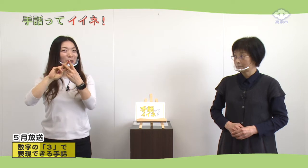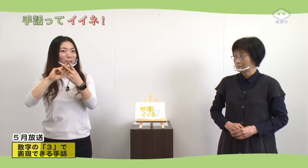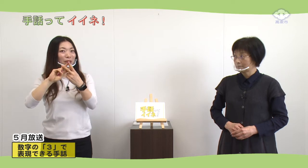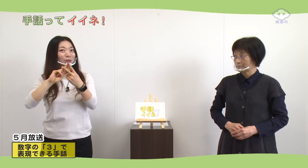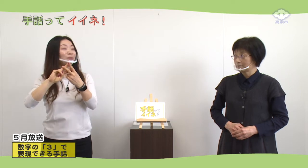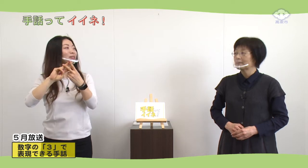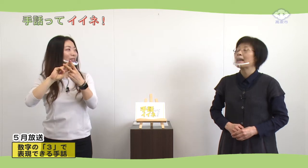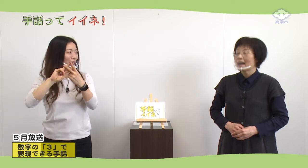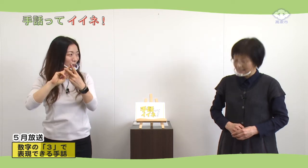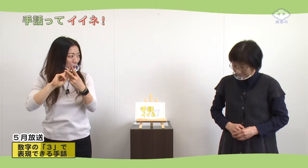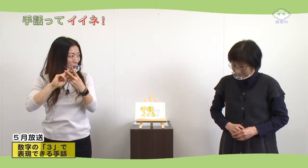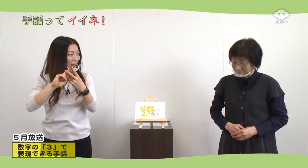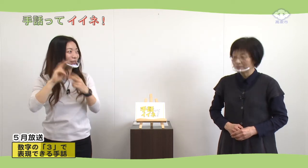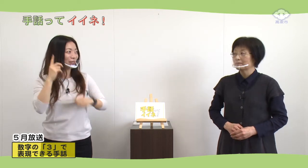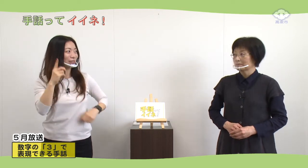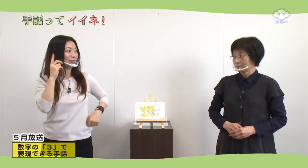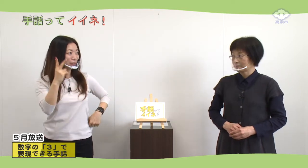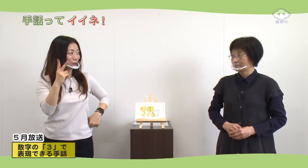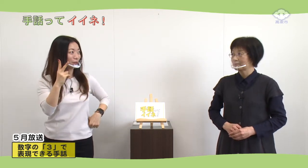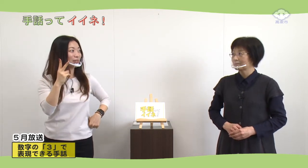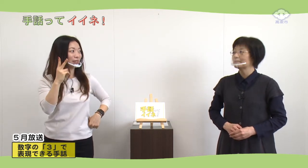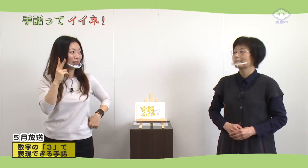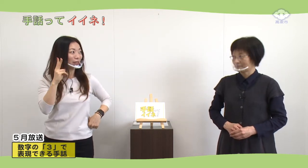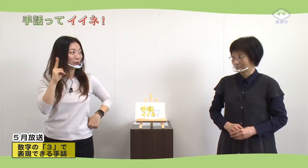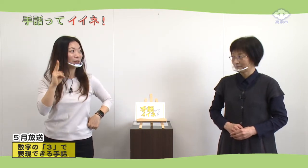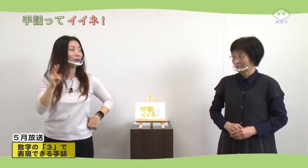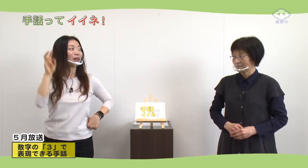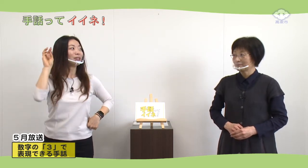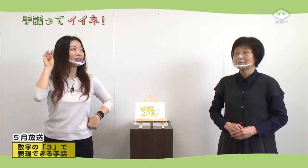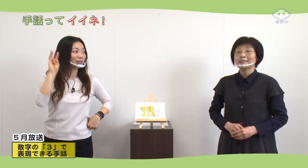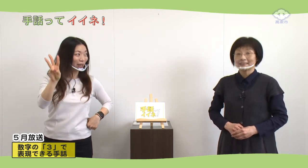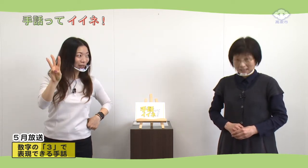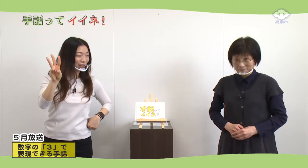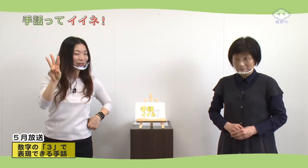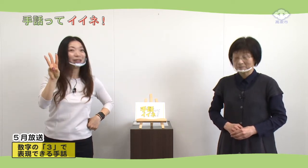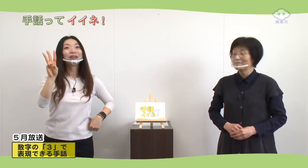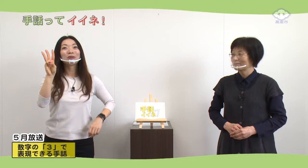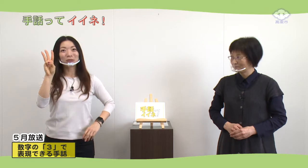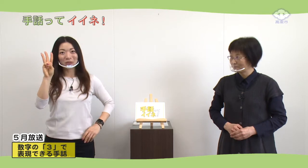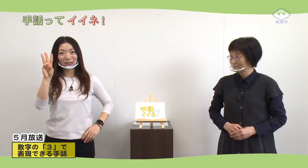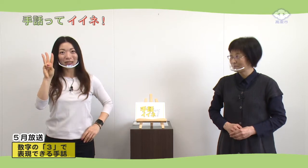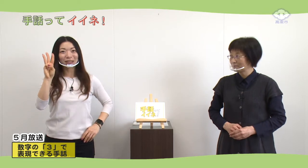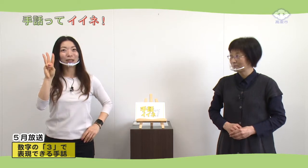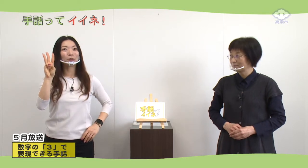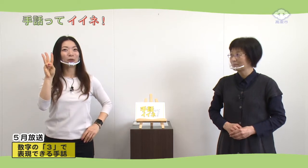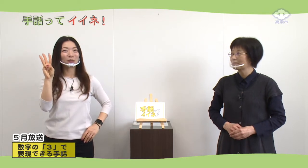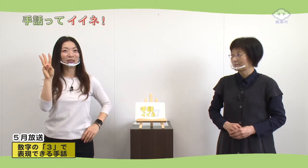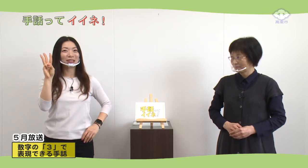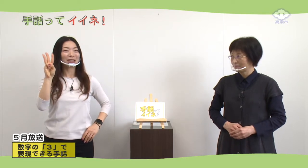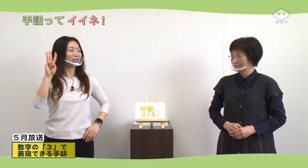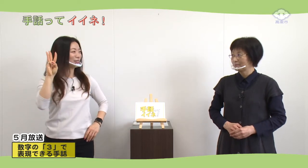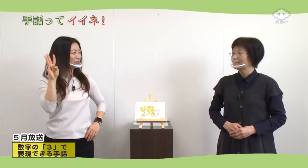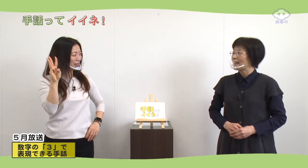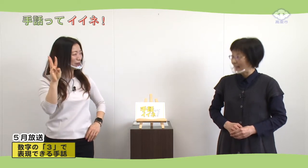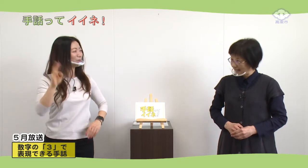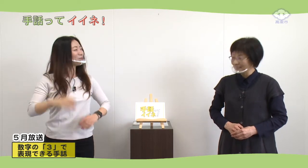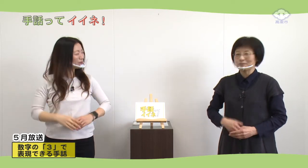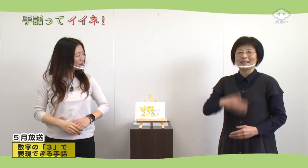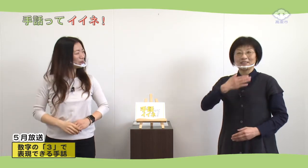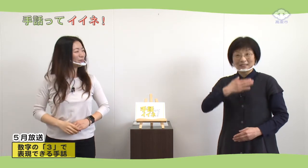現を学びましたけれども、はい、1、2ときましたので、今回は3ご紹介いただきたいと思います。いかがでしょうか。 はい、わかりました